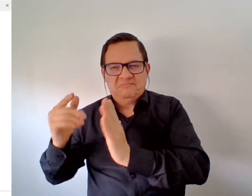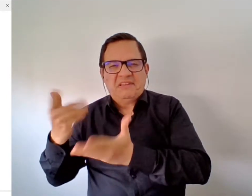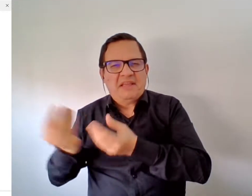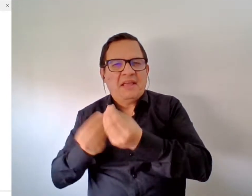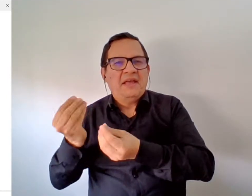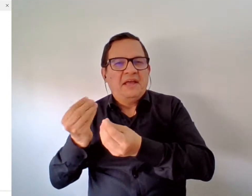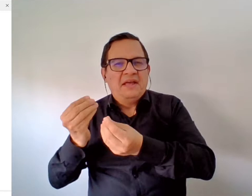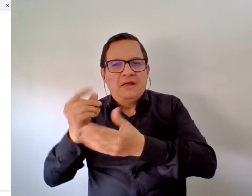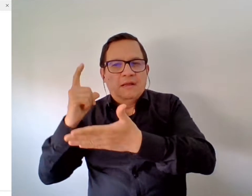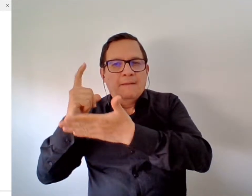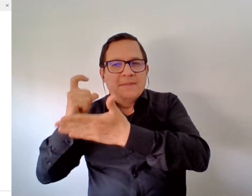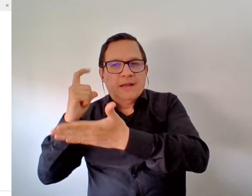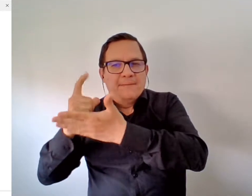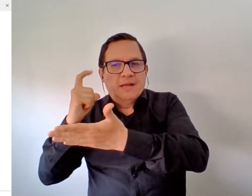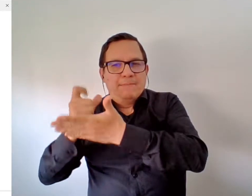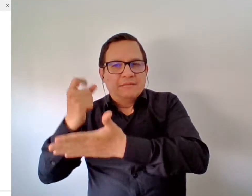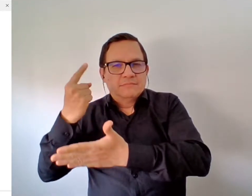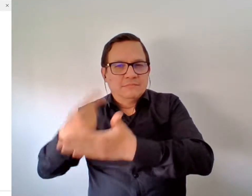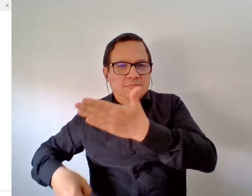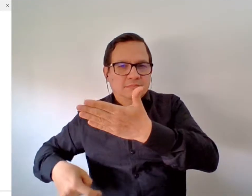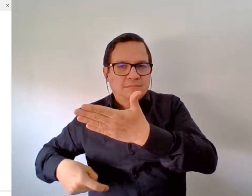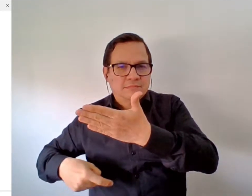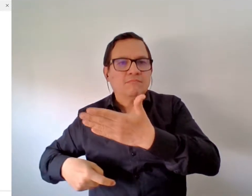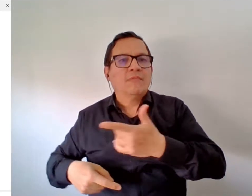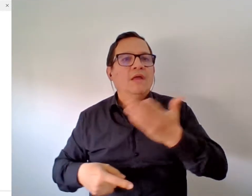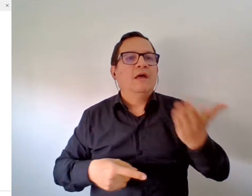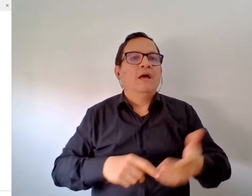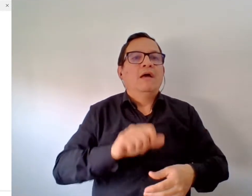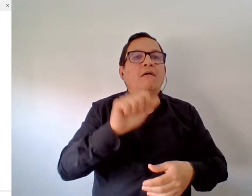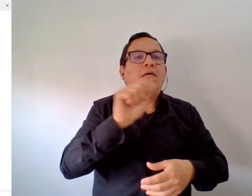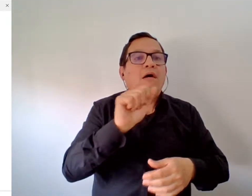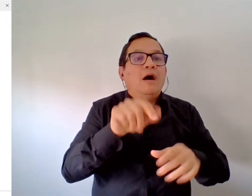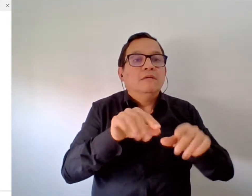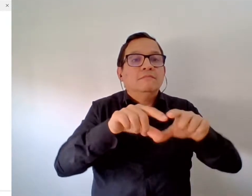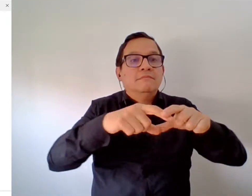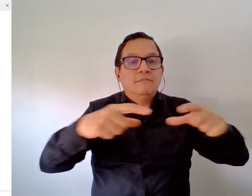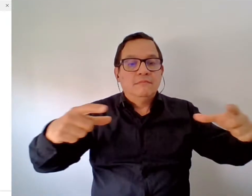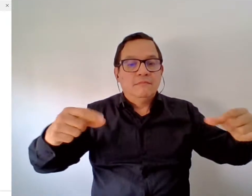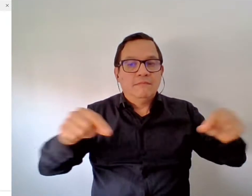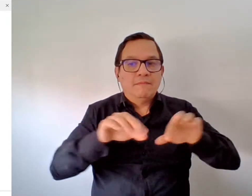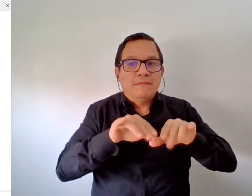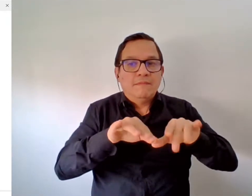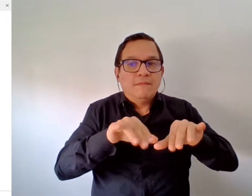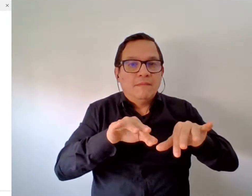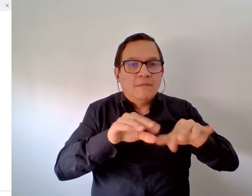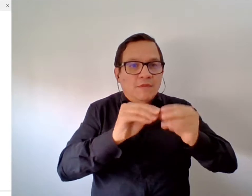Captura de pantalla. A. Elección del teclado.